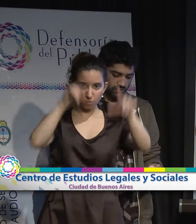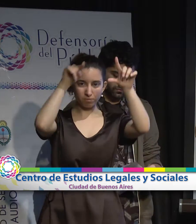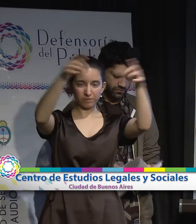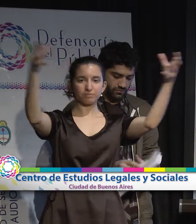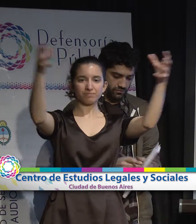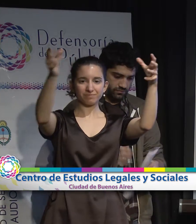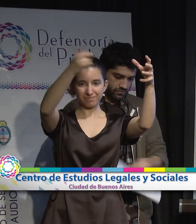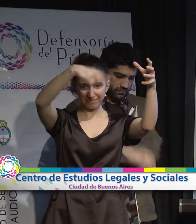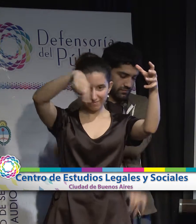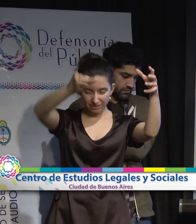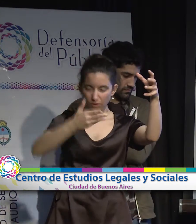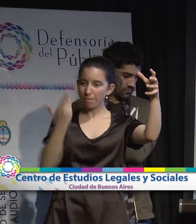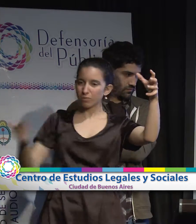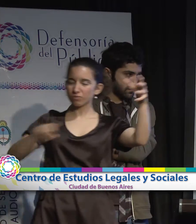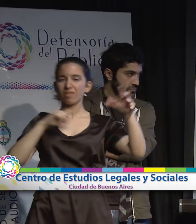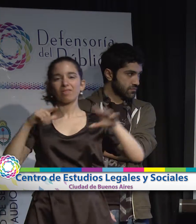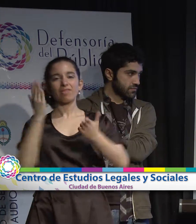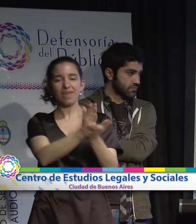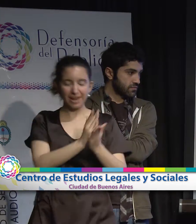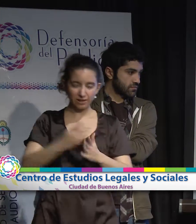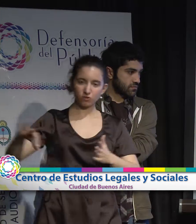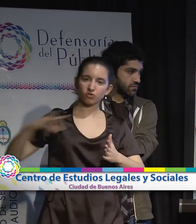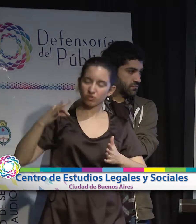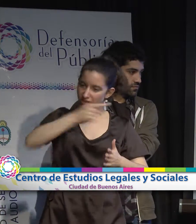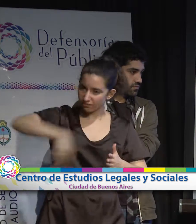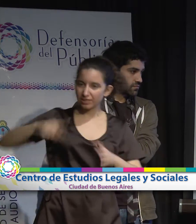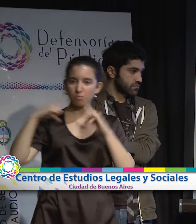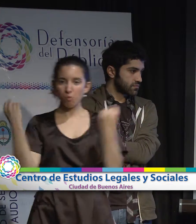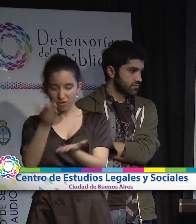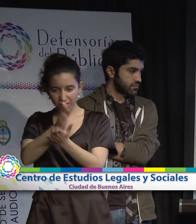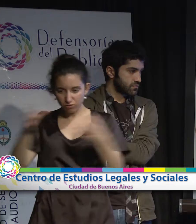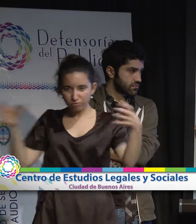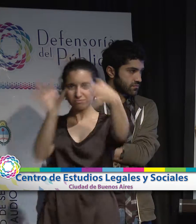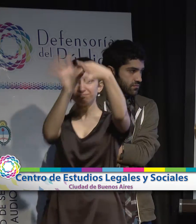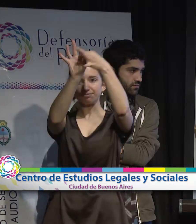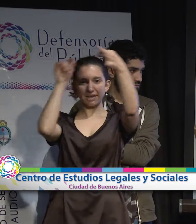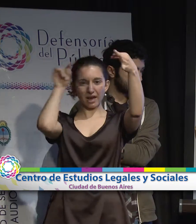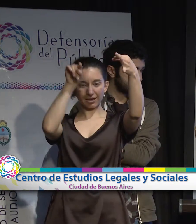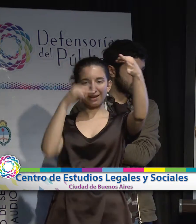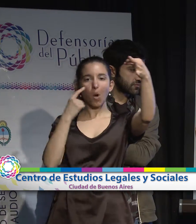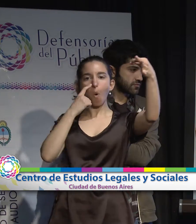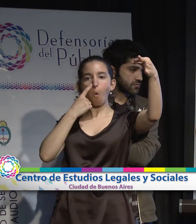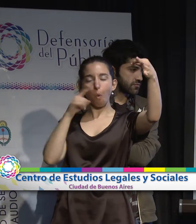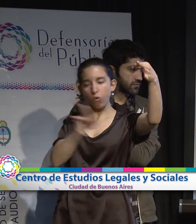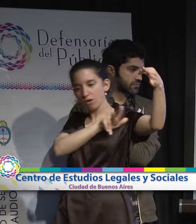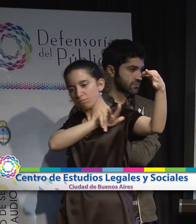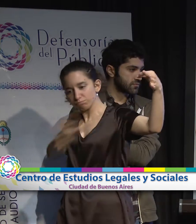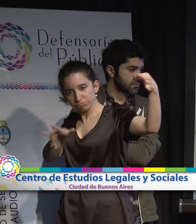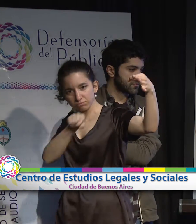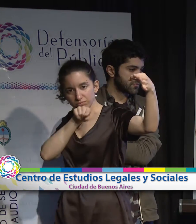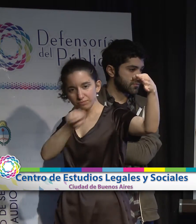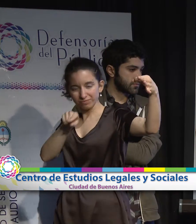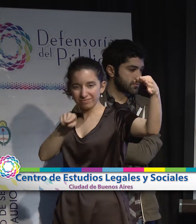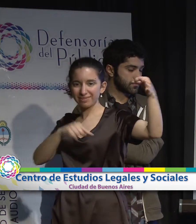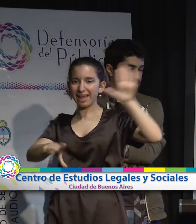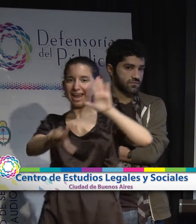del Pacto de Derechos Civiles y Políticos, recientemente, en el mes de junio, también volvió a señalar que las modificaciones a